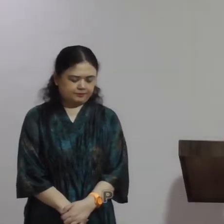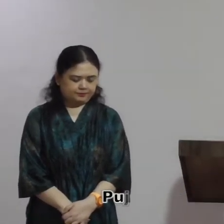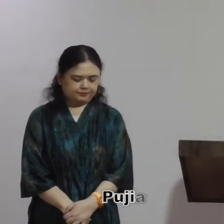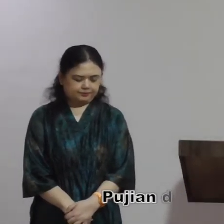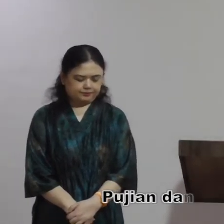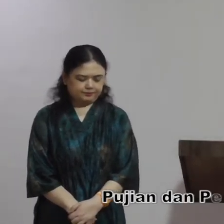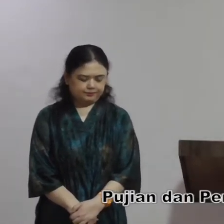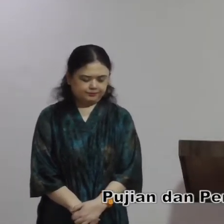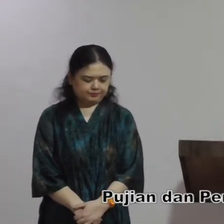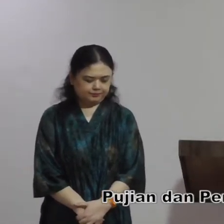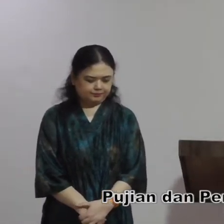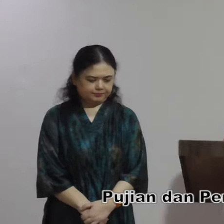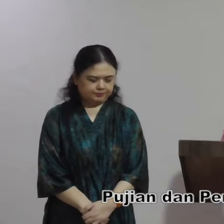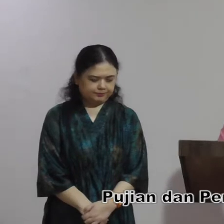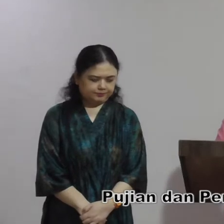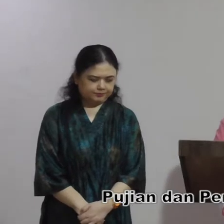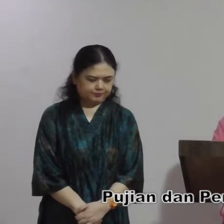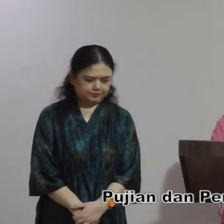haleluya.